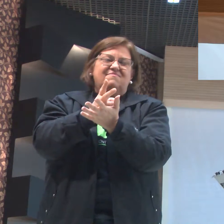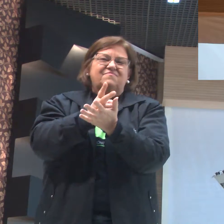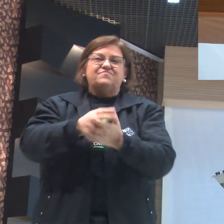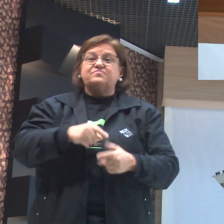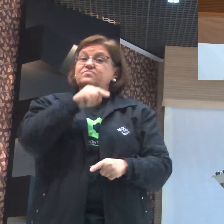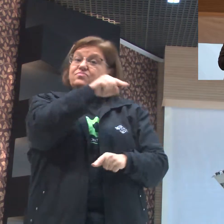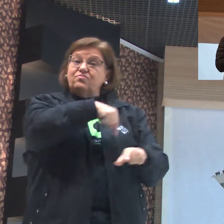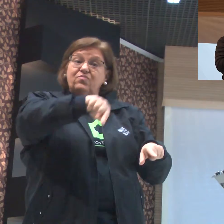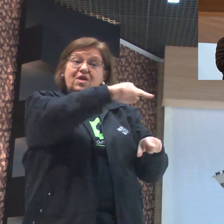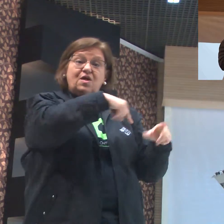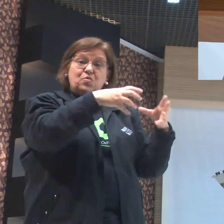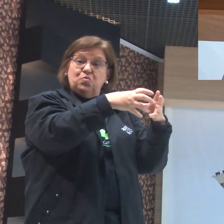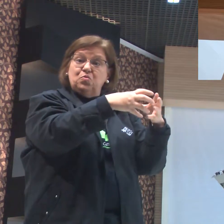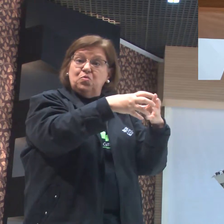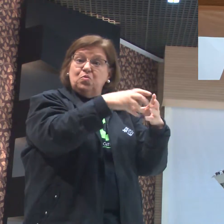Eles não